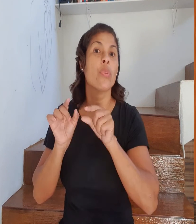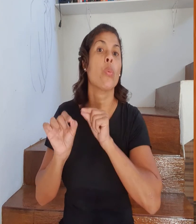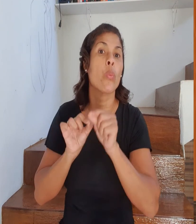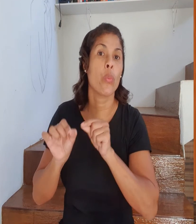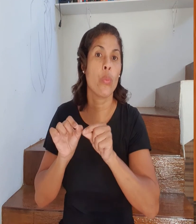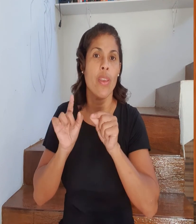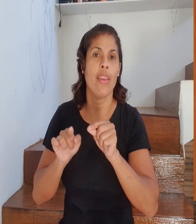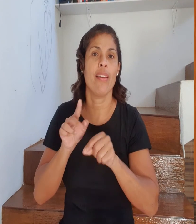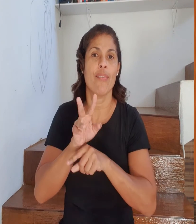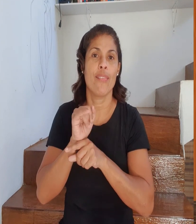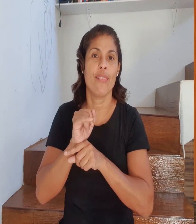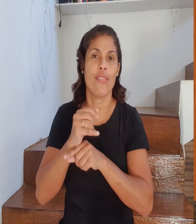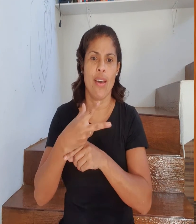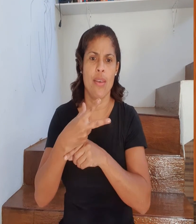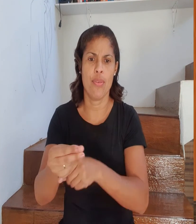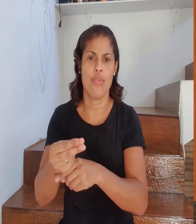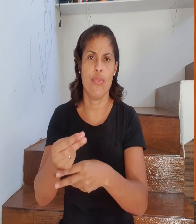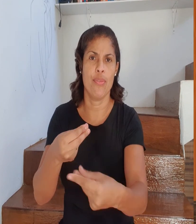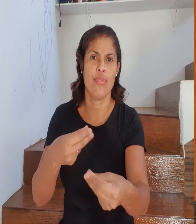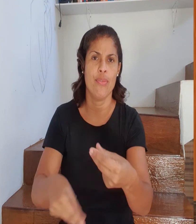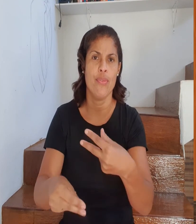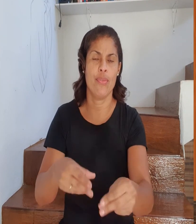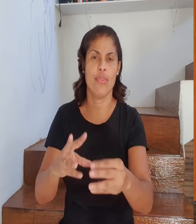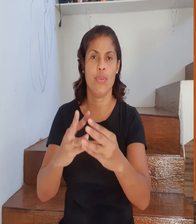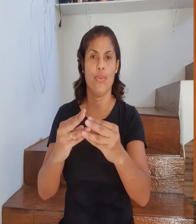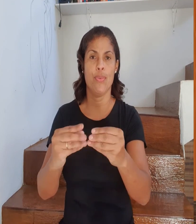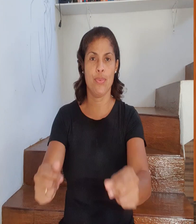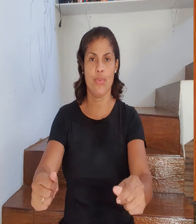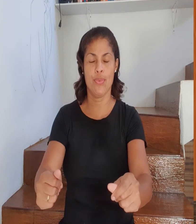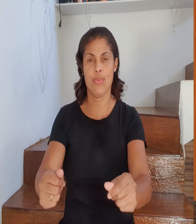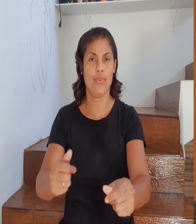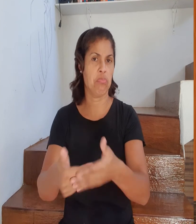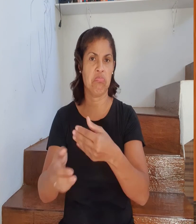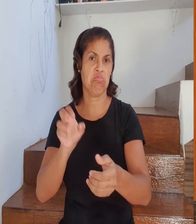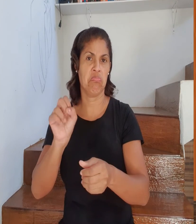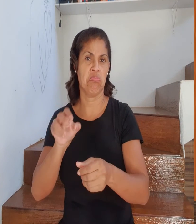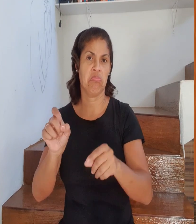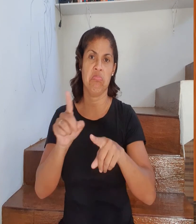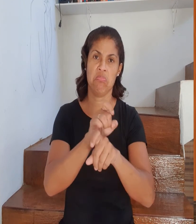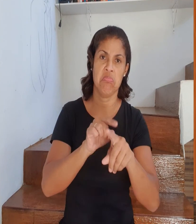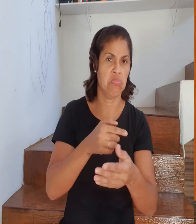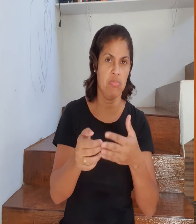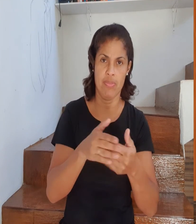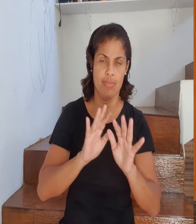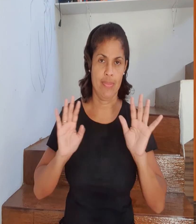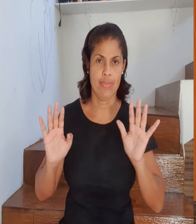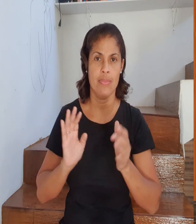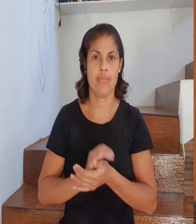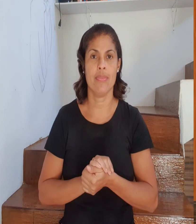essas imunoglobulinas é que vão causar a destruição do vírus ou de outro micro-organismo invasor.